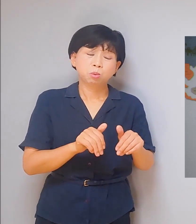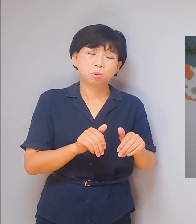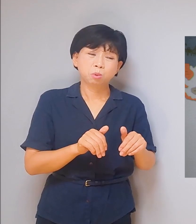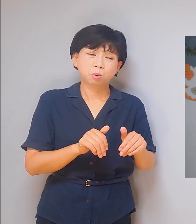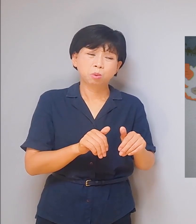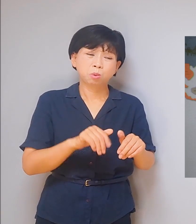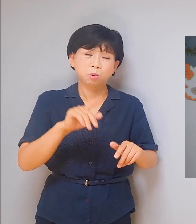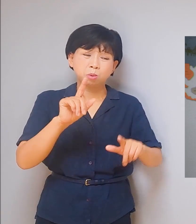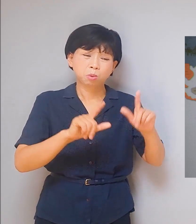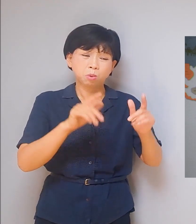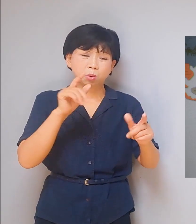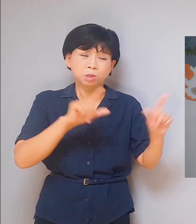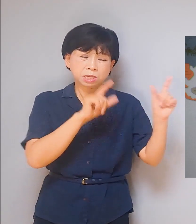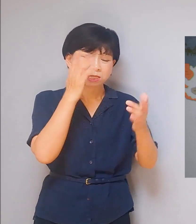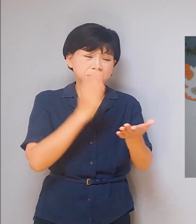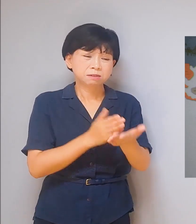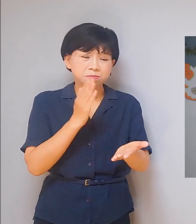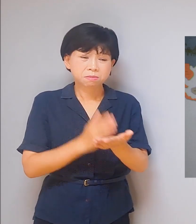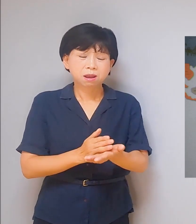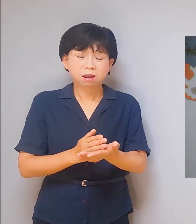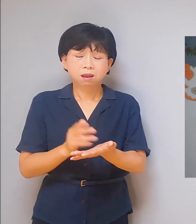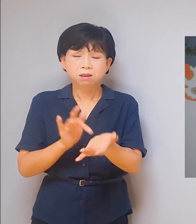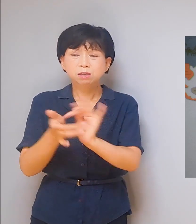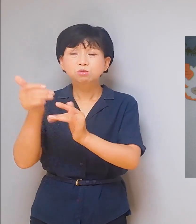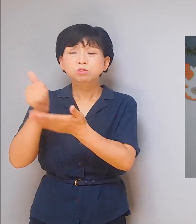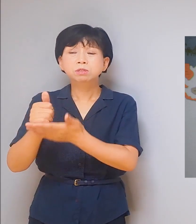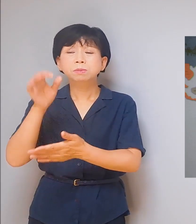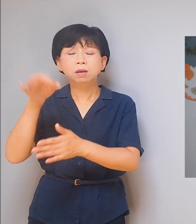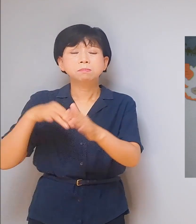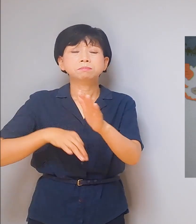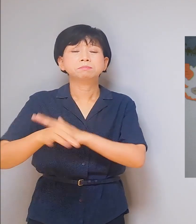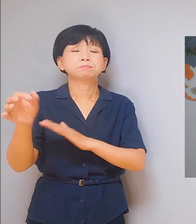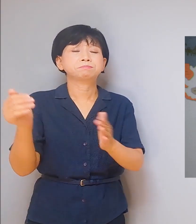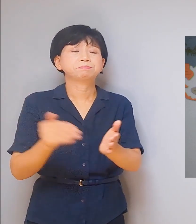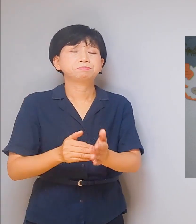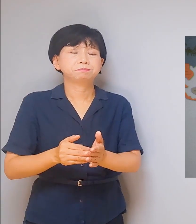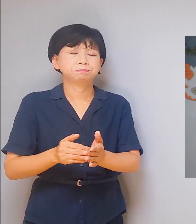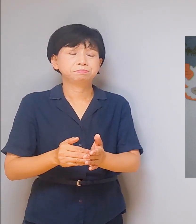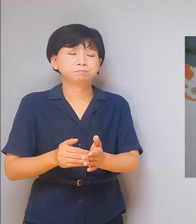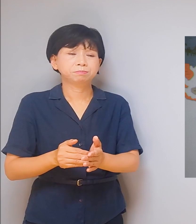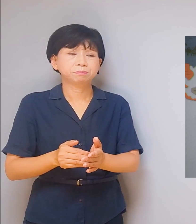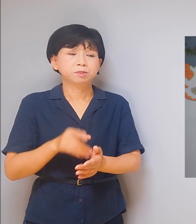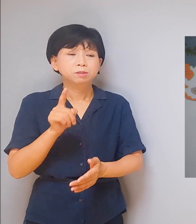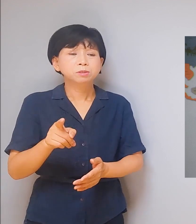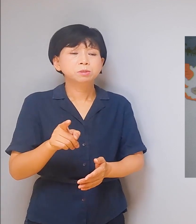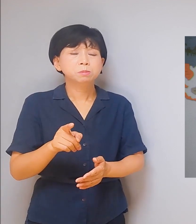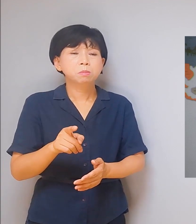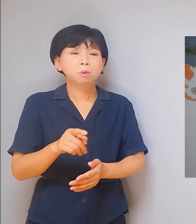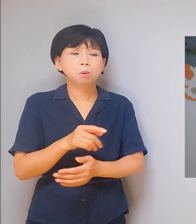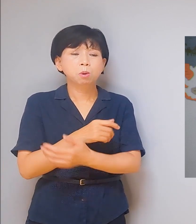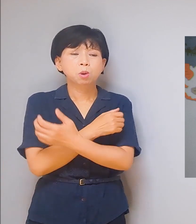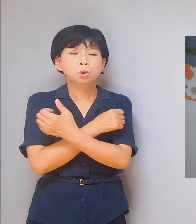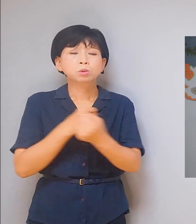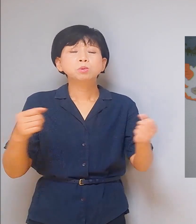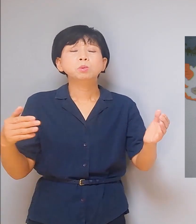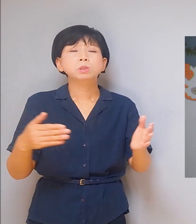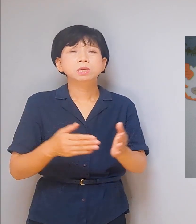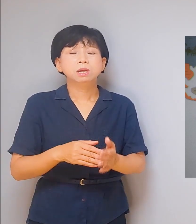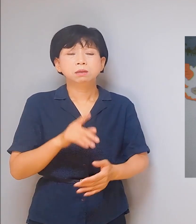종노릇하지 말라고 예수님이 그 값을 다 지불하시는 거예요. 그래서 그것을 속량하셨다라고